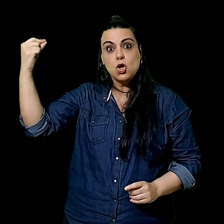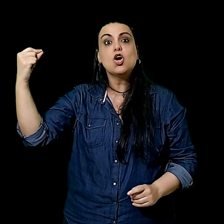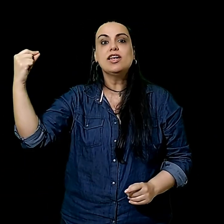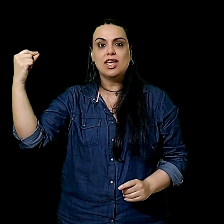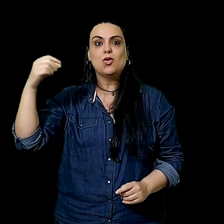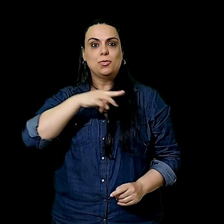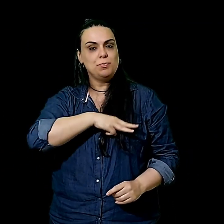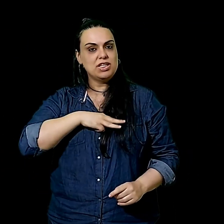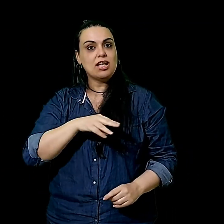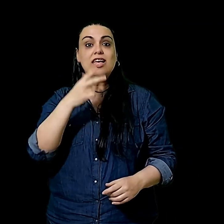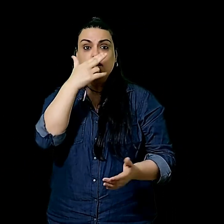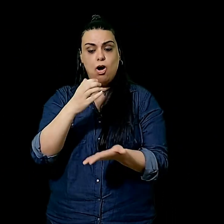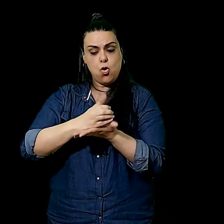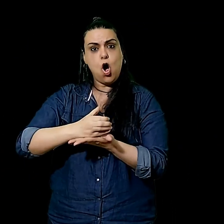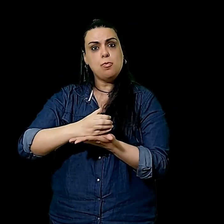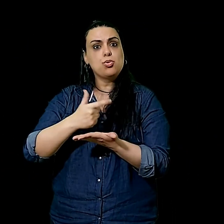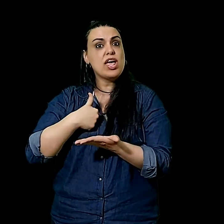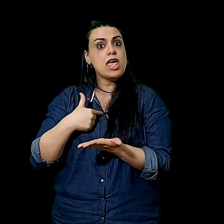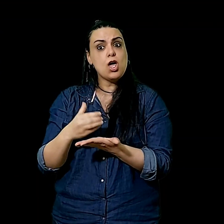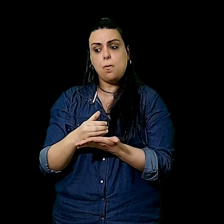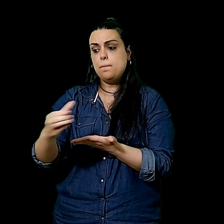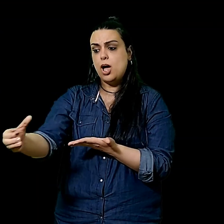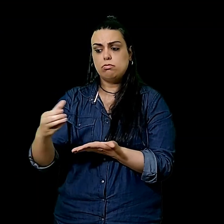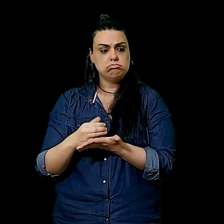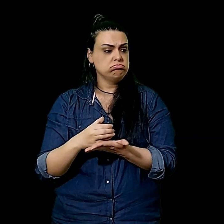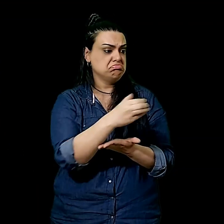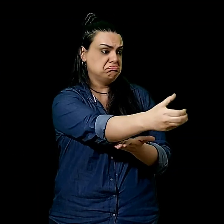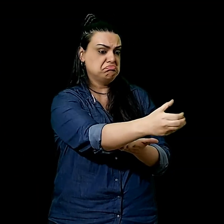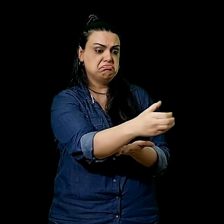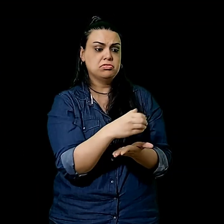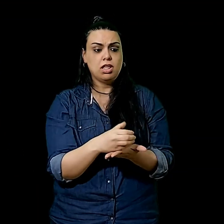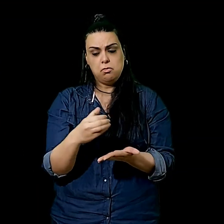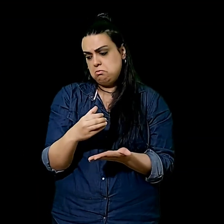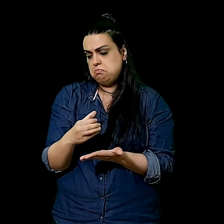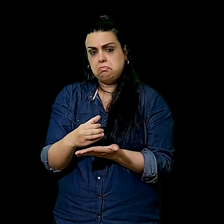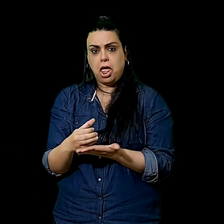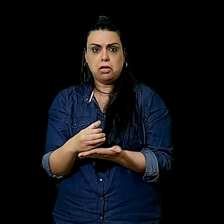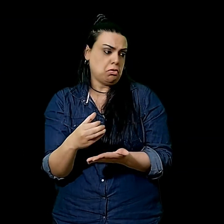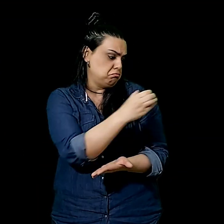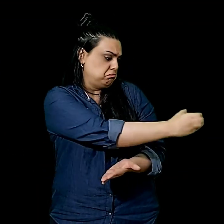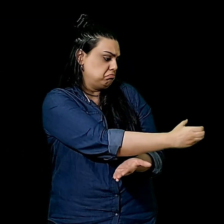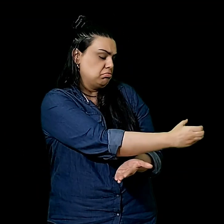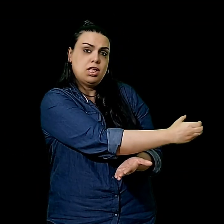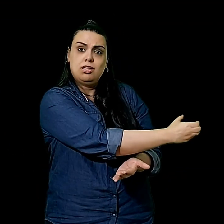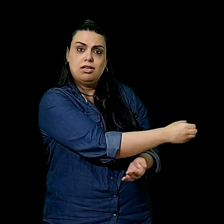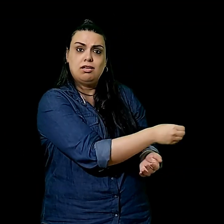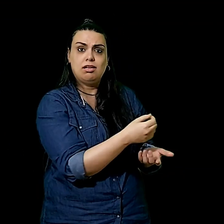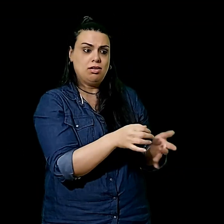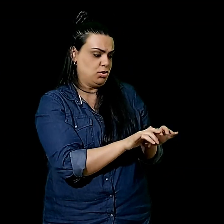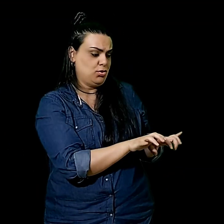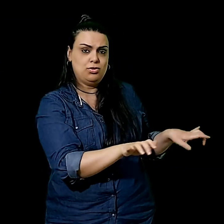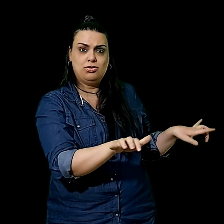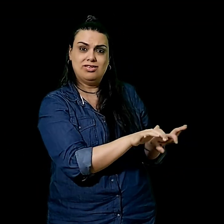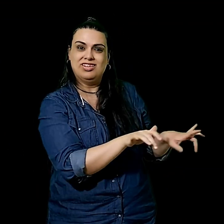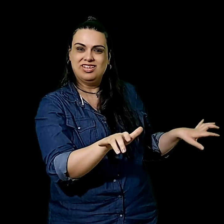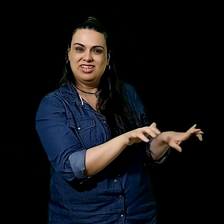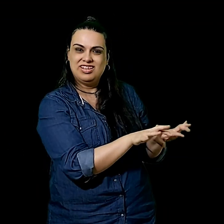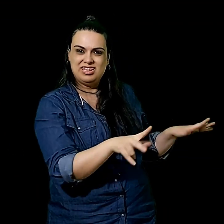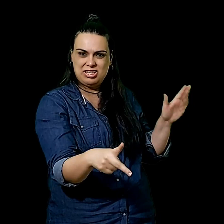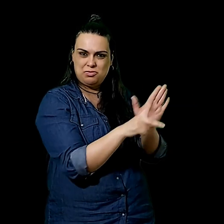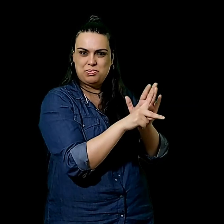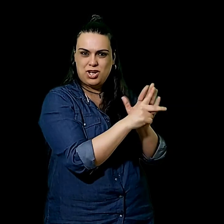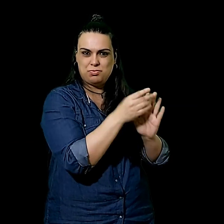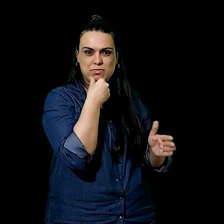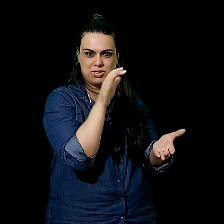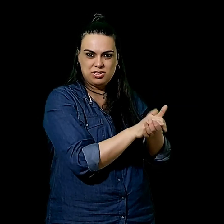aqui na mão, ele tá na minha mão e eu ponho ele aonde eu quiser. Eu ponho ele mais aqui para perto de mim, eu ponho ele aqui atrás, ó, em cima